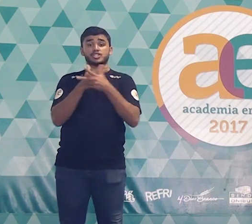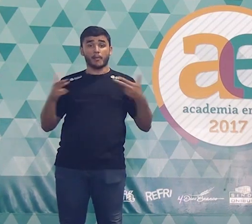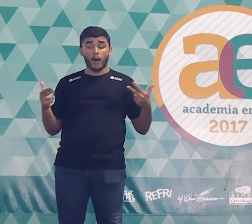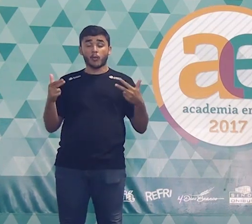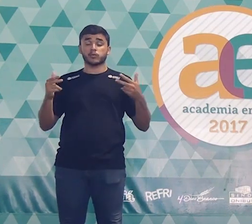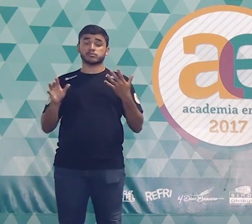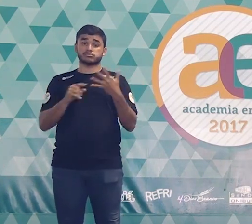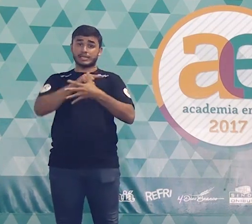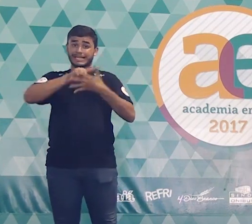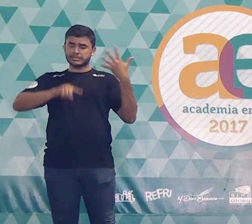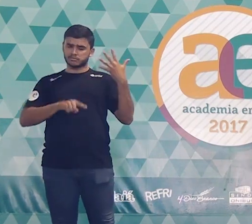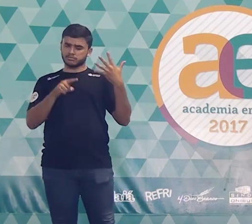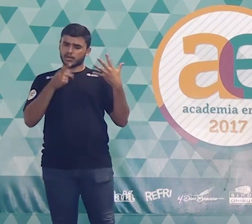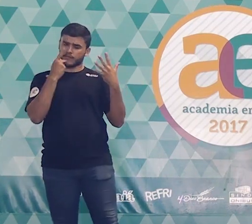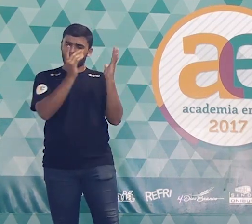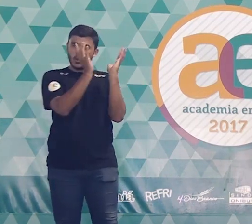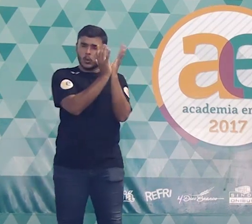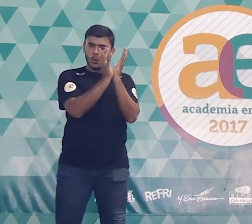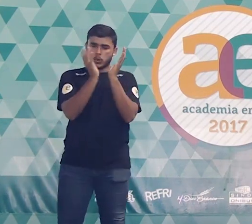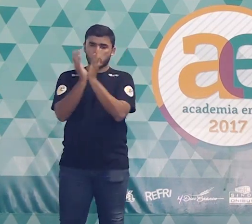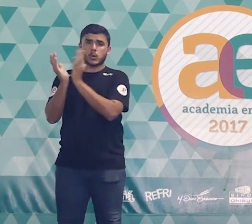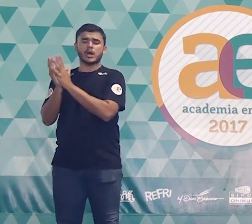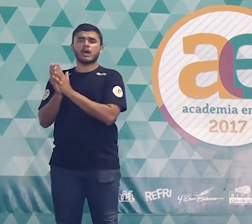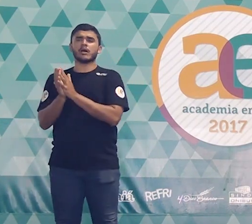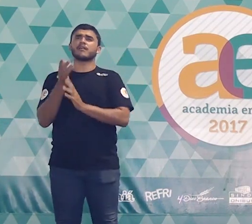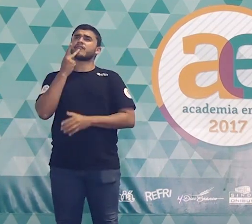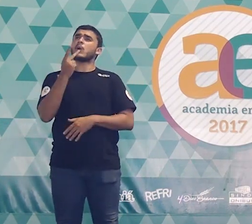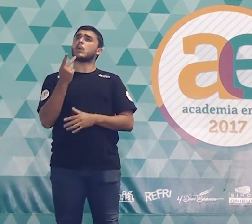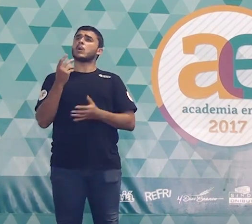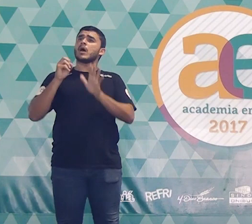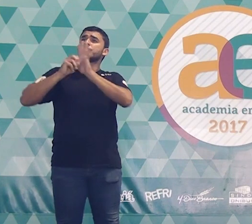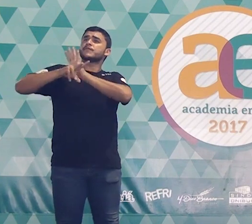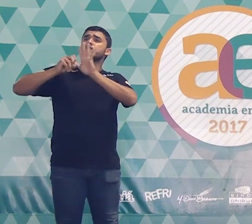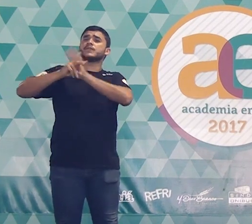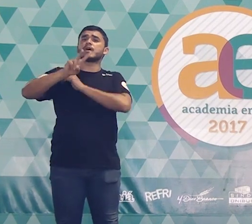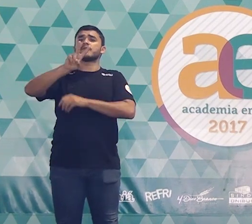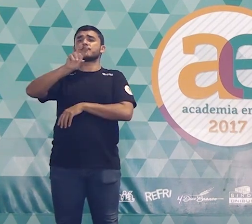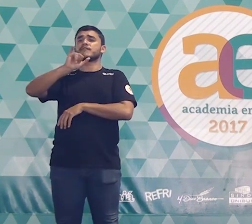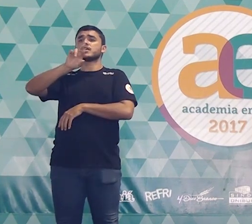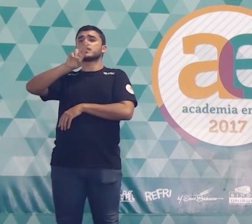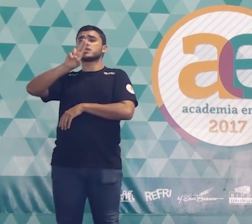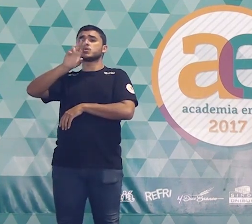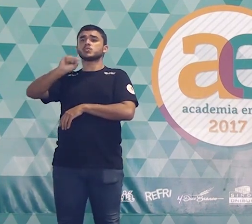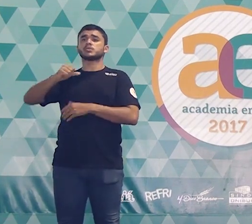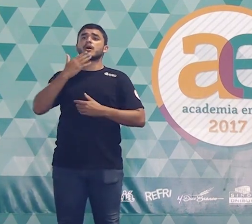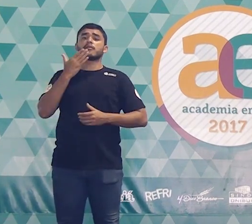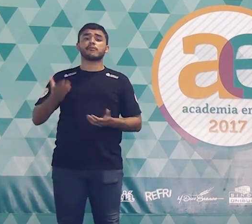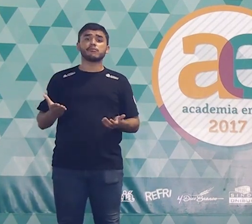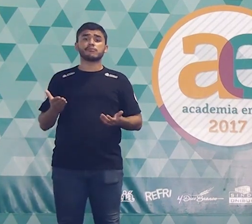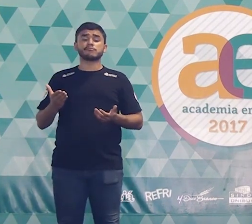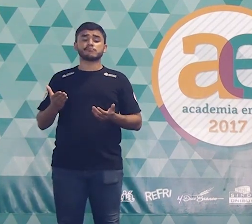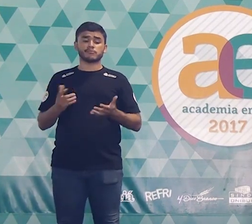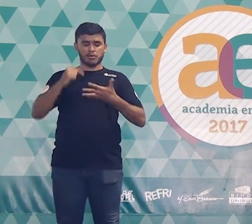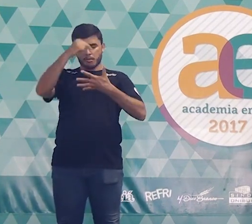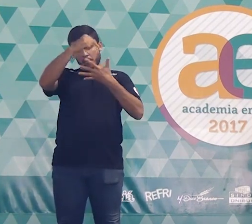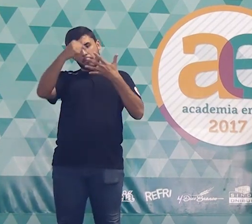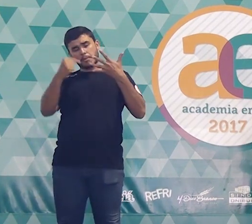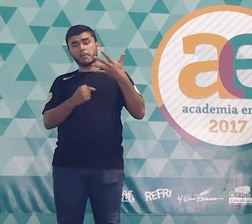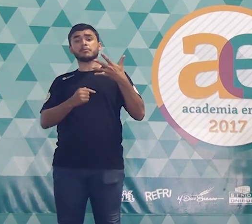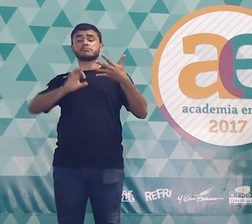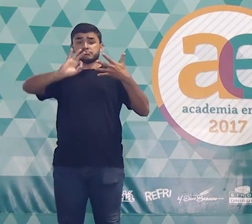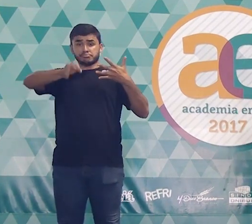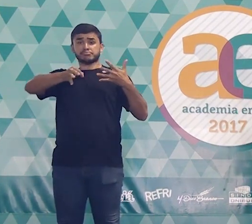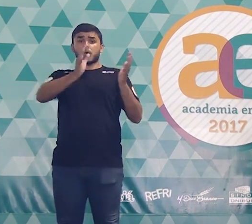pouco, Rodrigo, cadê os vírus? Onde estão eles? São 5 classificações, você deu, eu não estou vendo vírus.